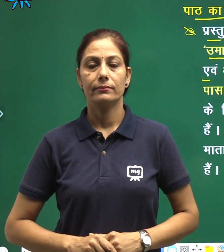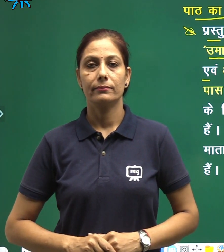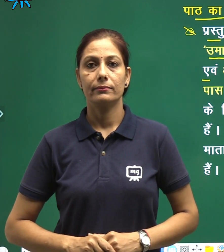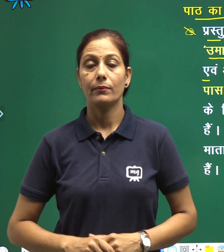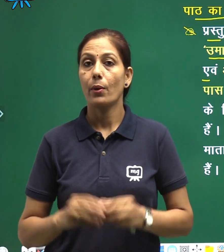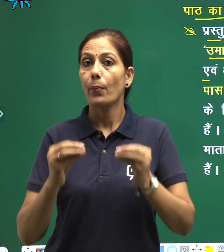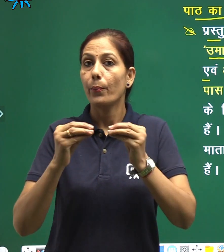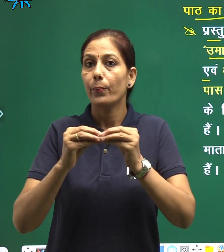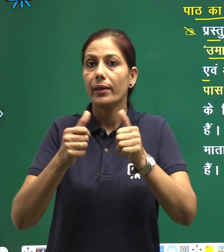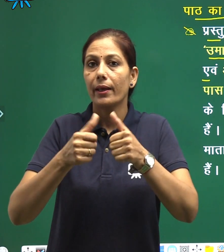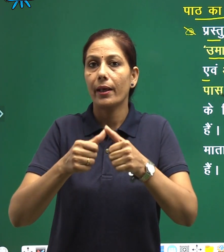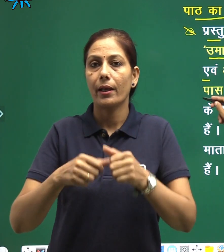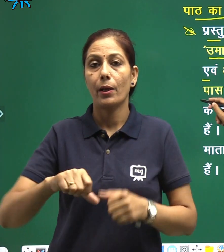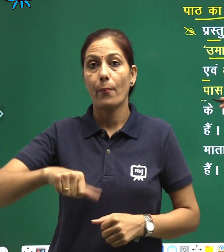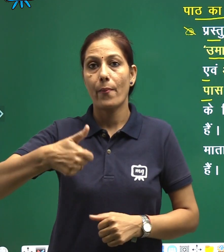बीए पास